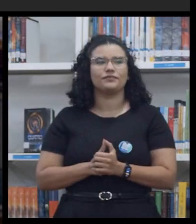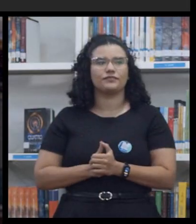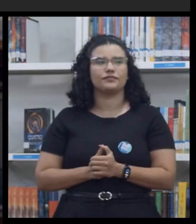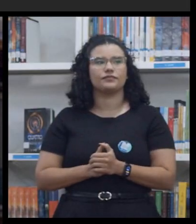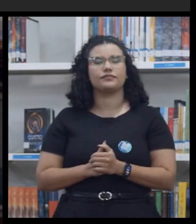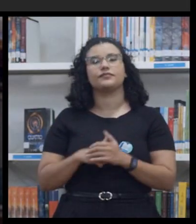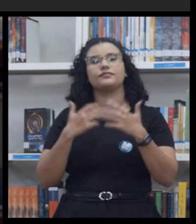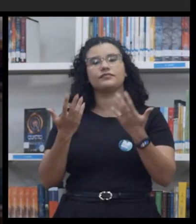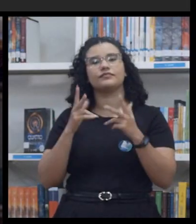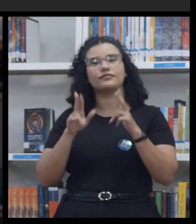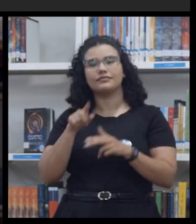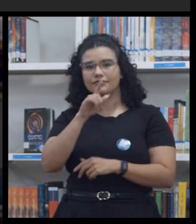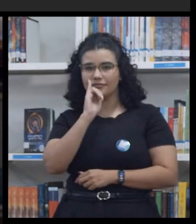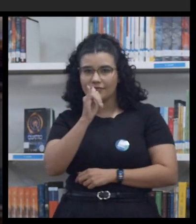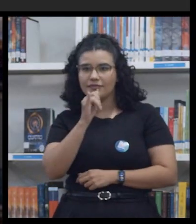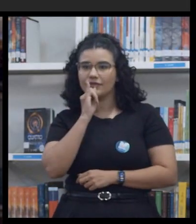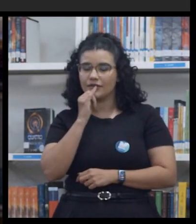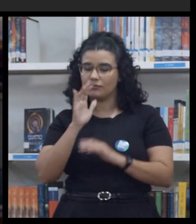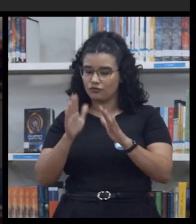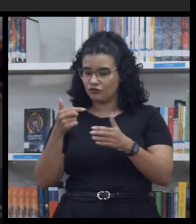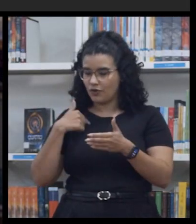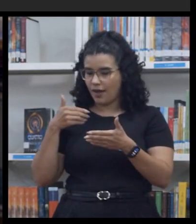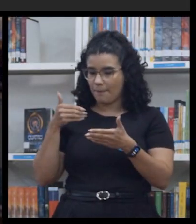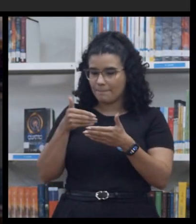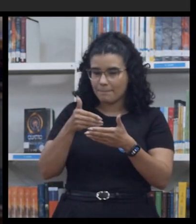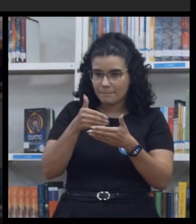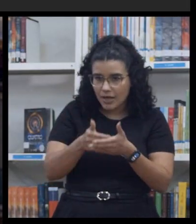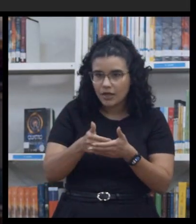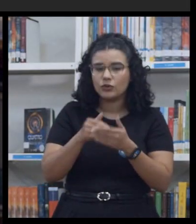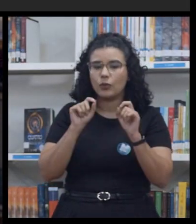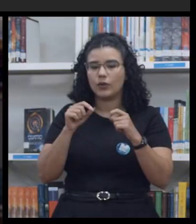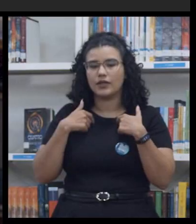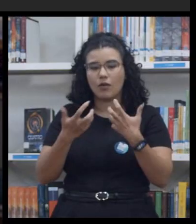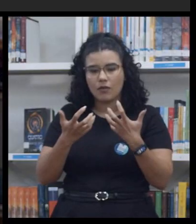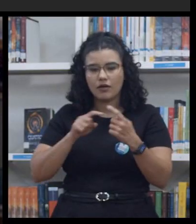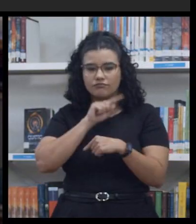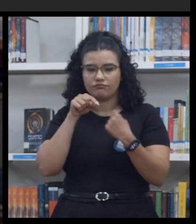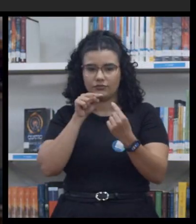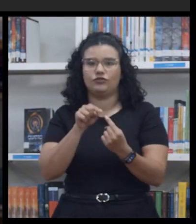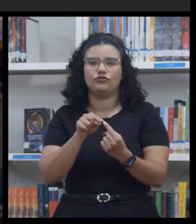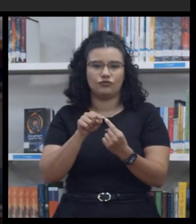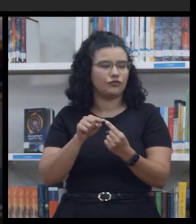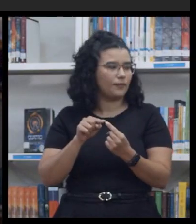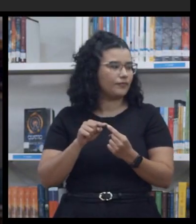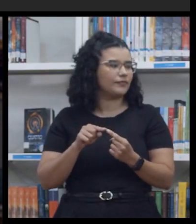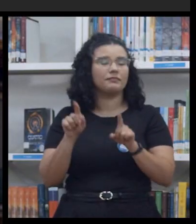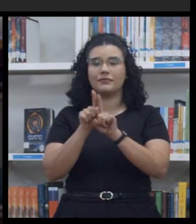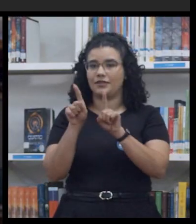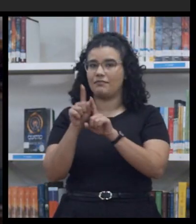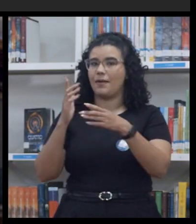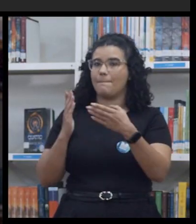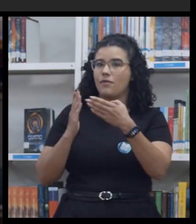É quando você fala assim, eu tô chegando perto do ápice, tô chegando perto daquilo que eu queria, né?